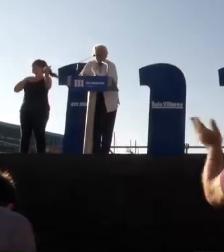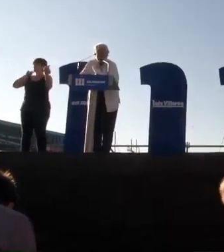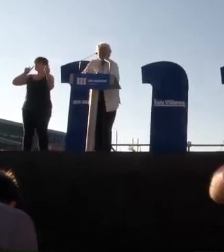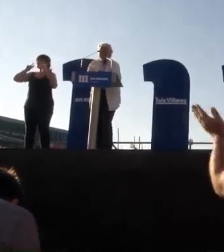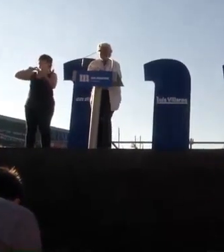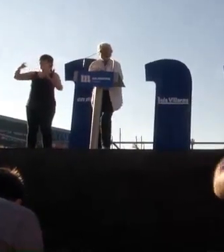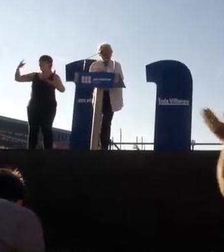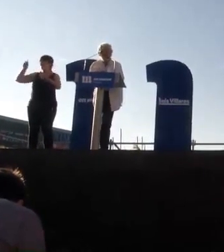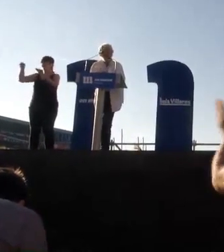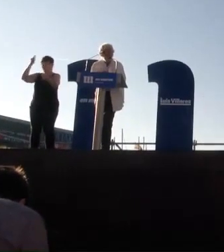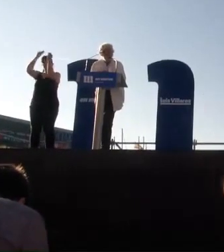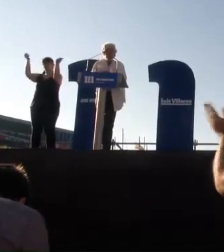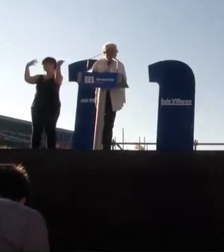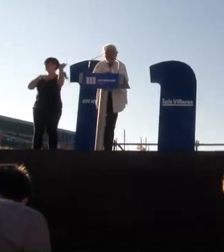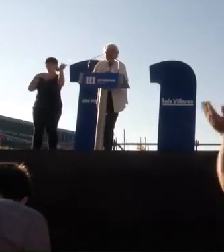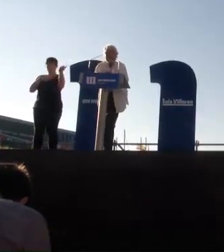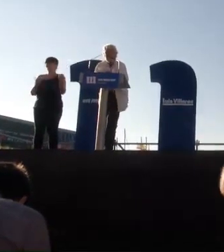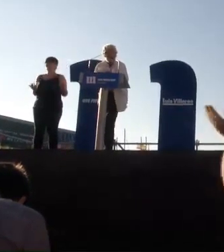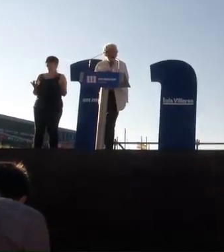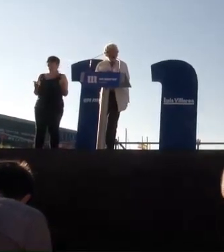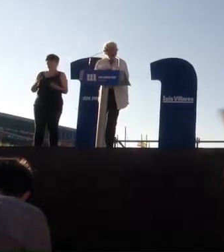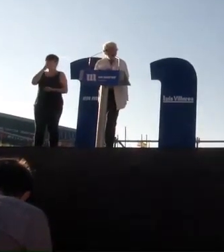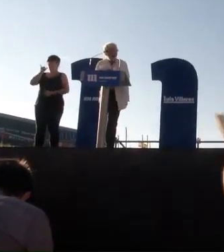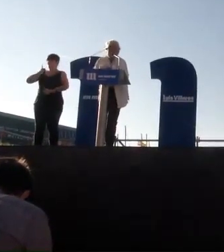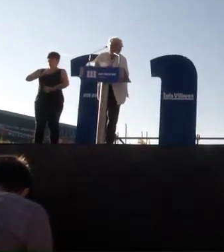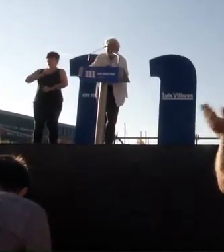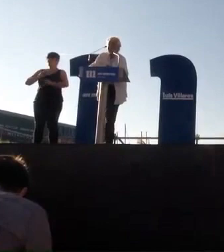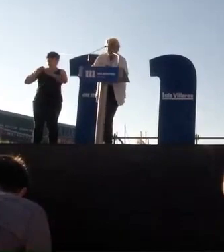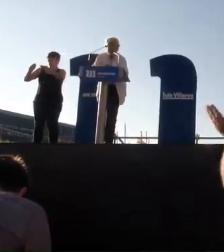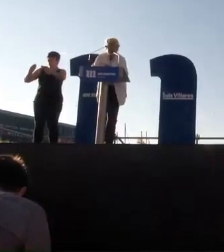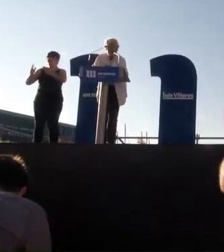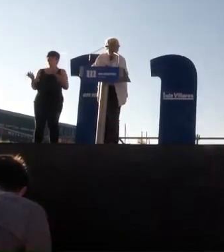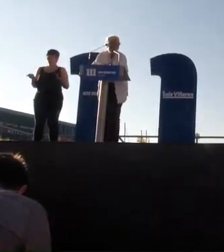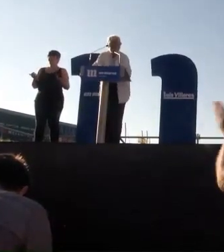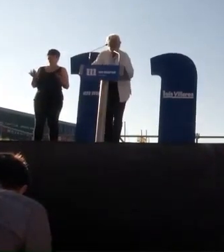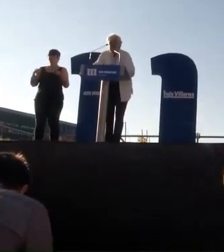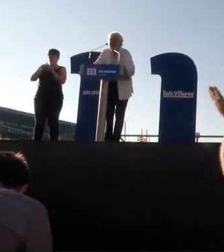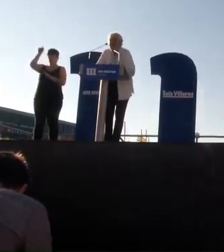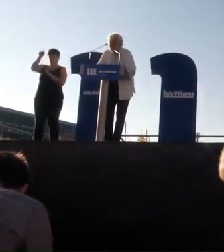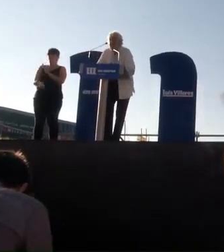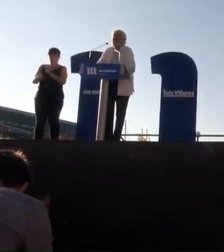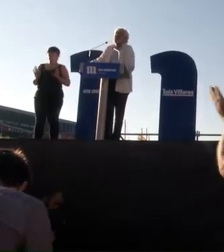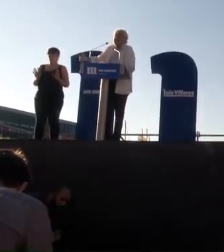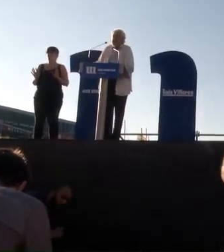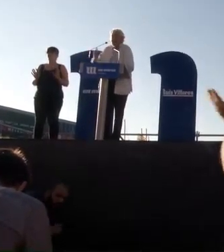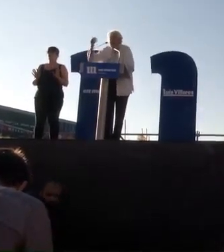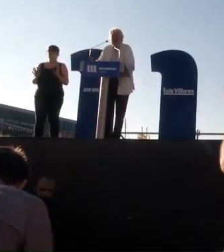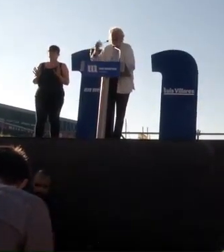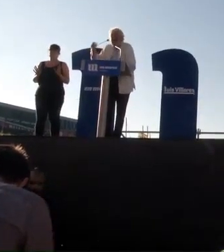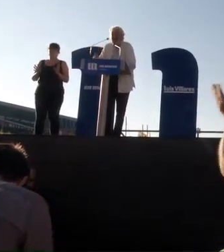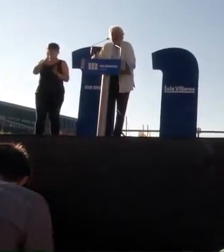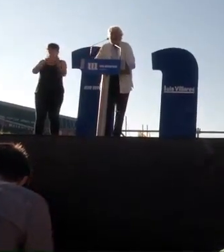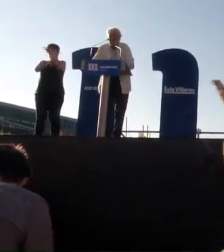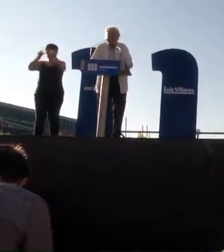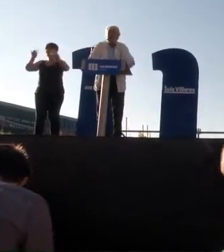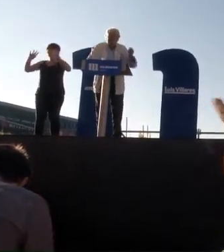seu ADN, de tanto se fala, o seu sinal de identidade, o seu ideario profundo, a súa encarnación da cidadanía